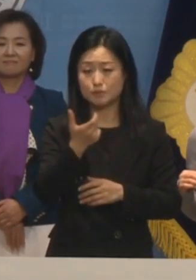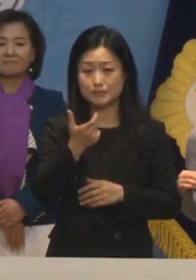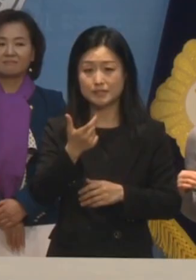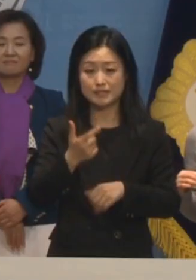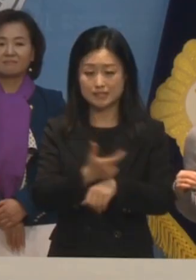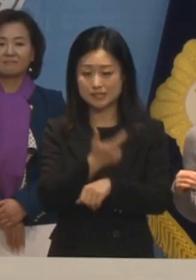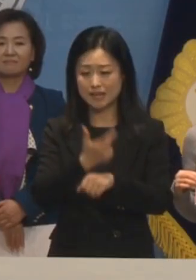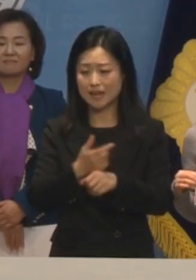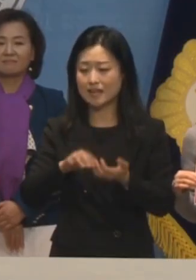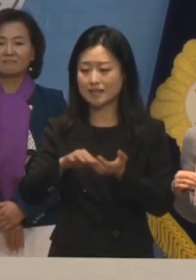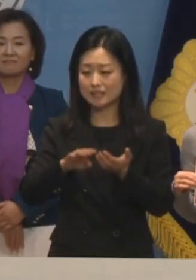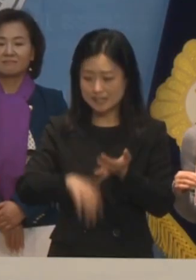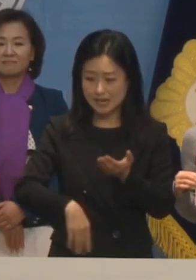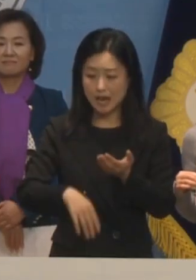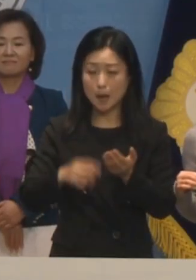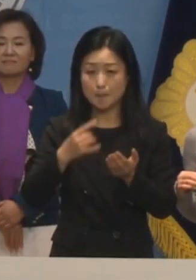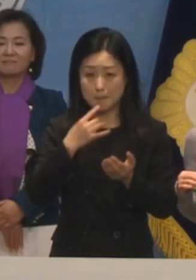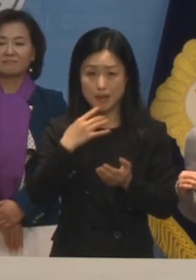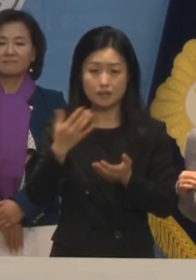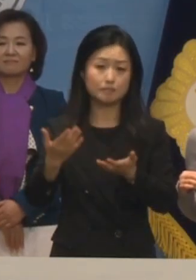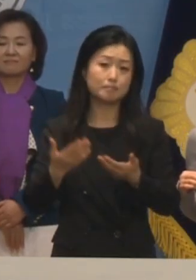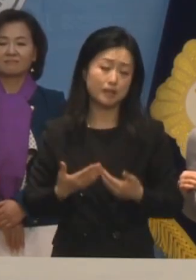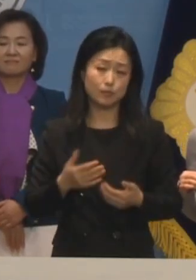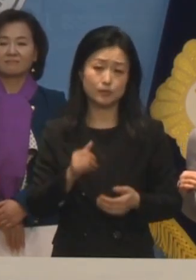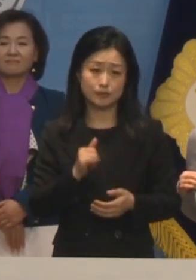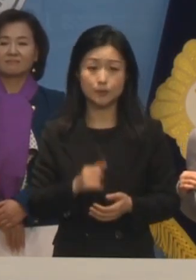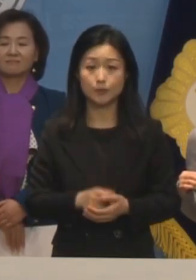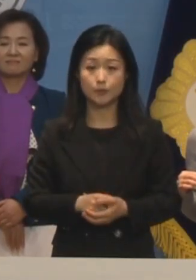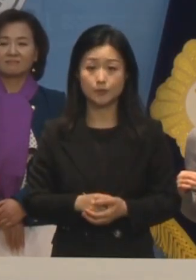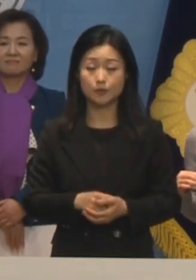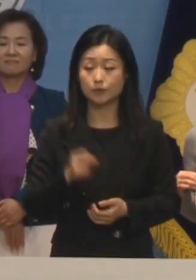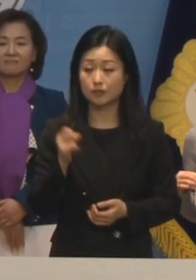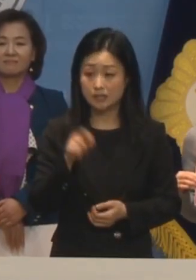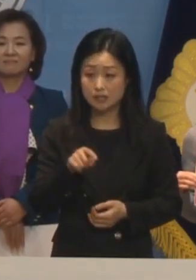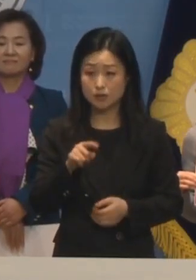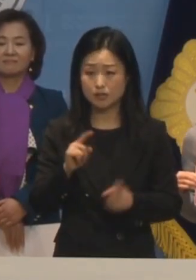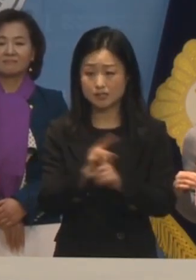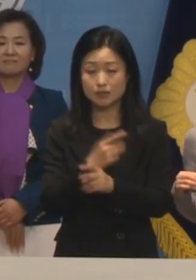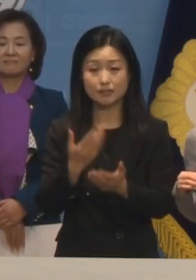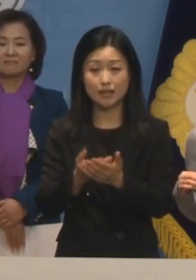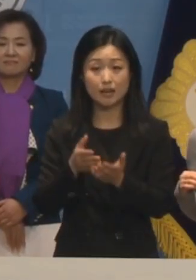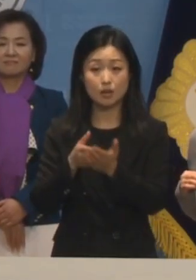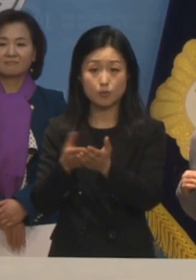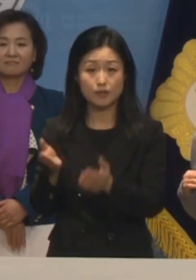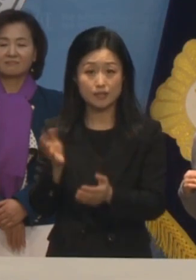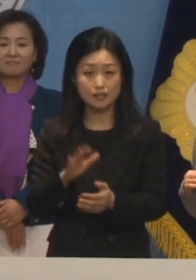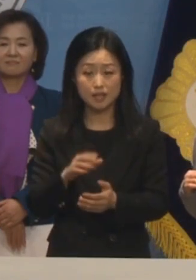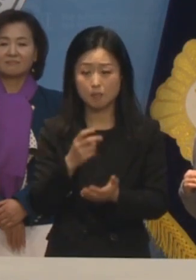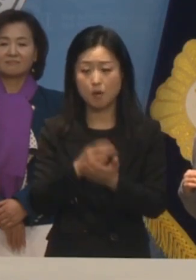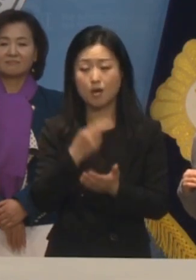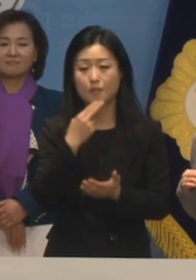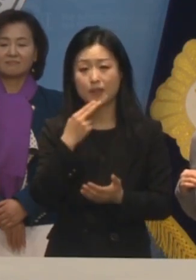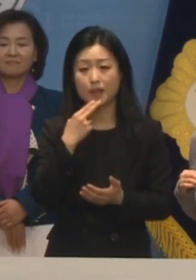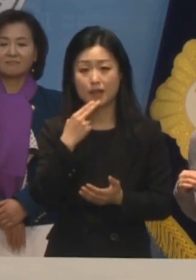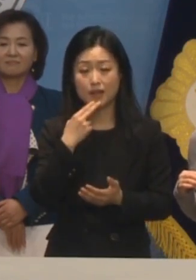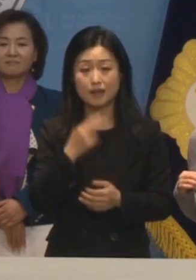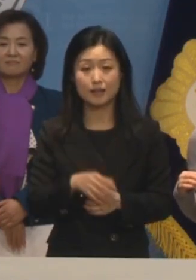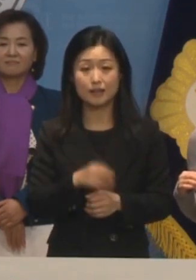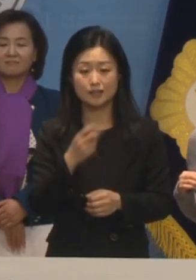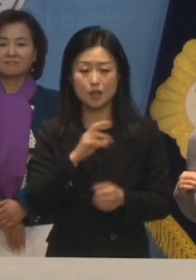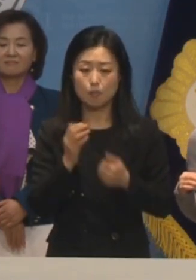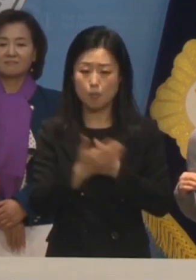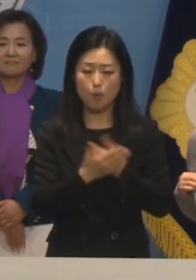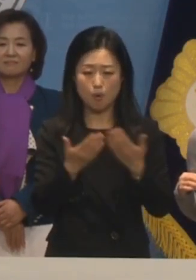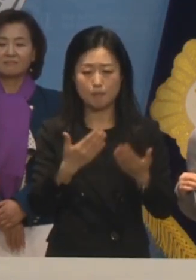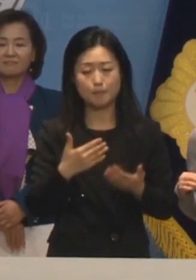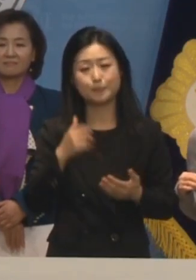근무 배치를 하고 있고 이걸 시정해달라고 요구했음에도 법이 없다. 최소한의